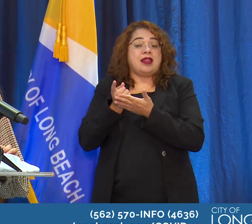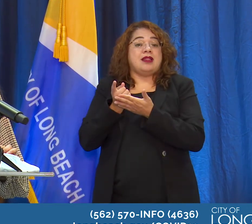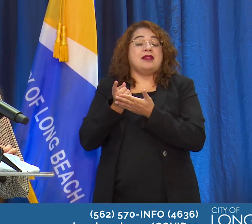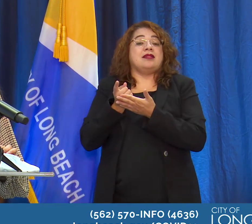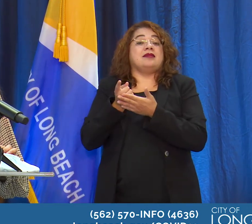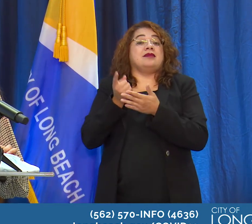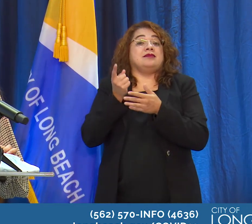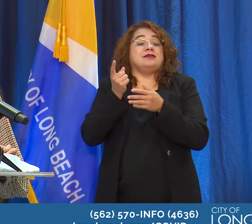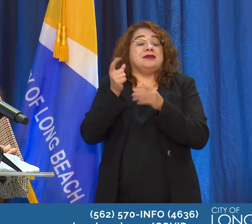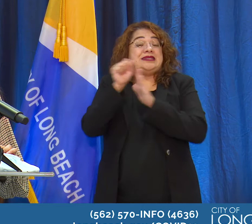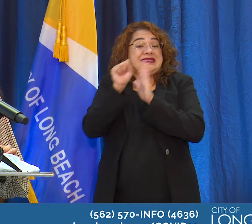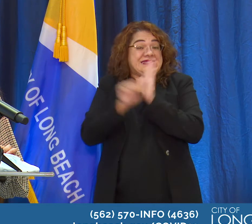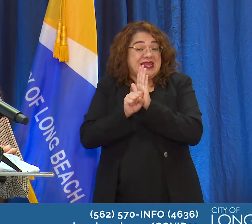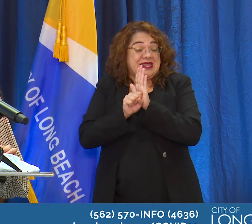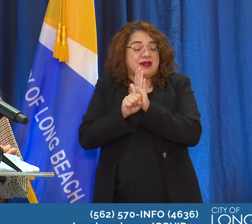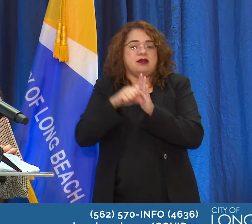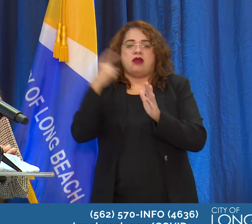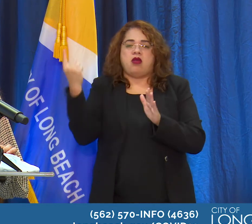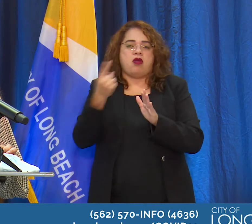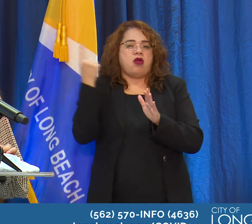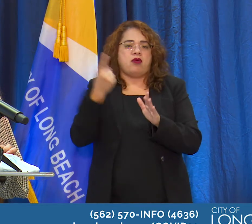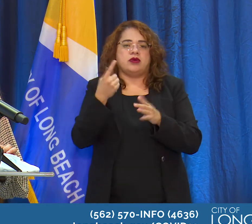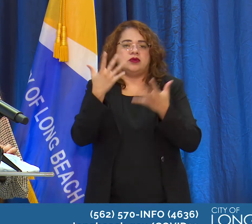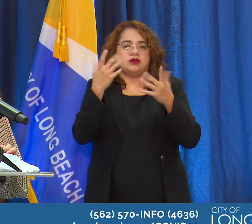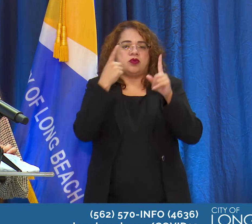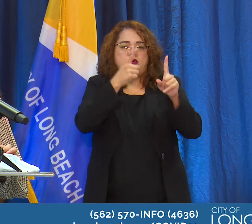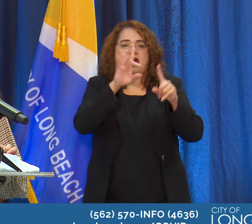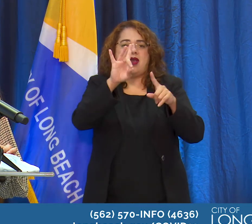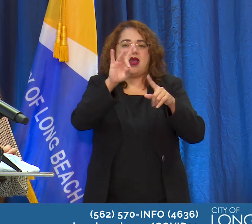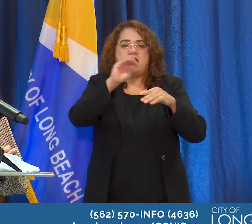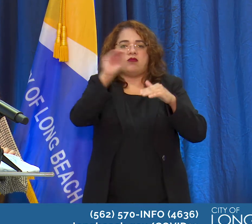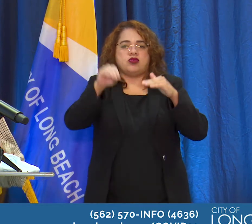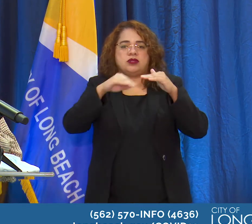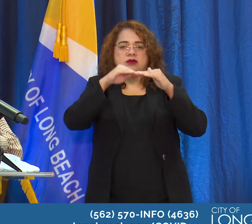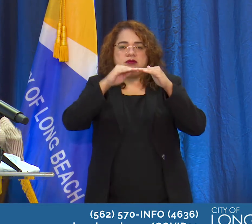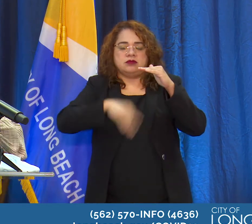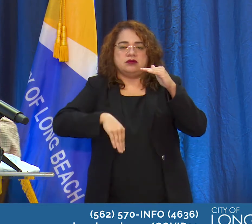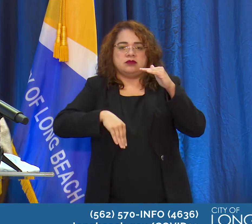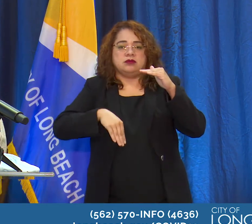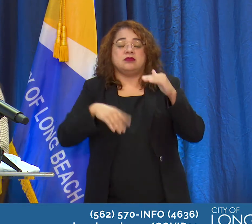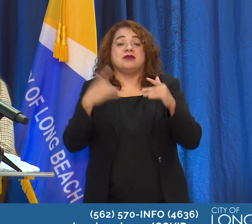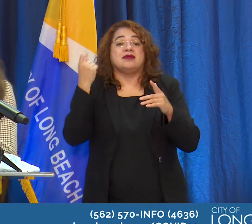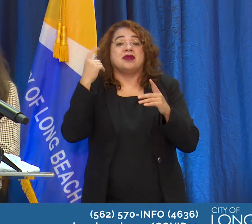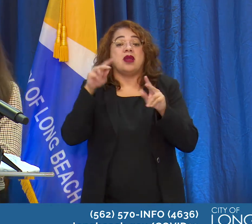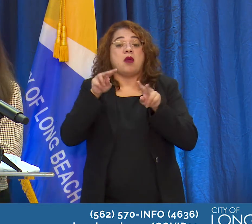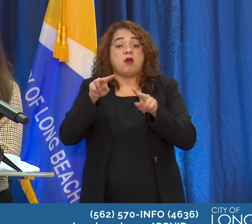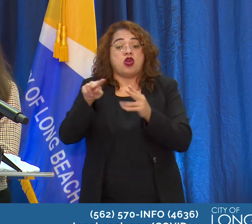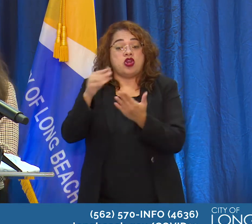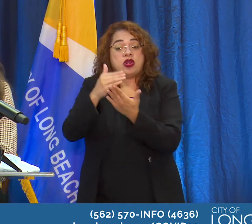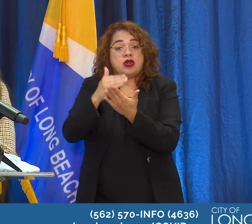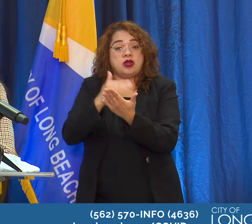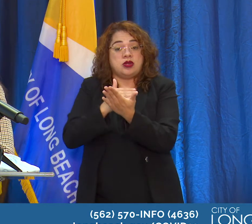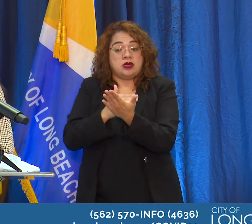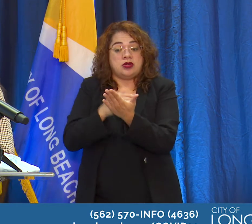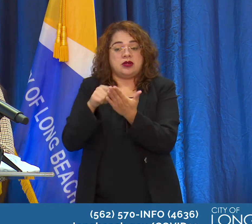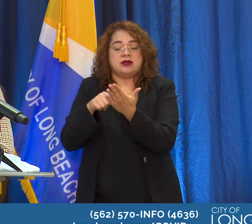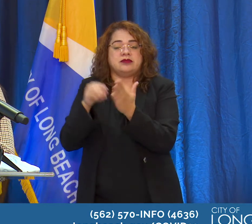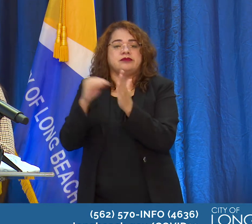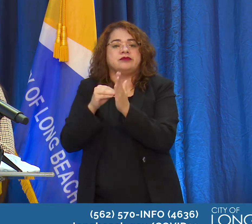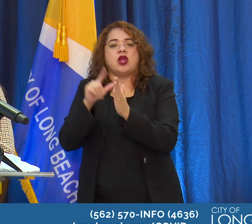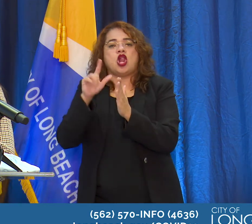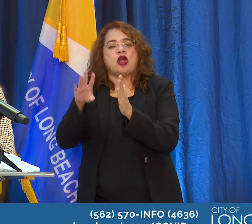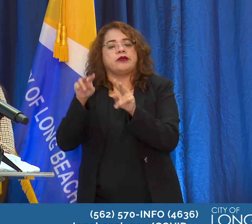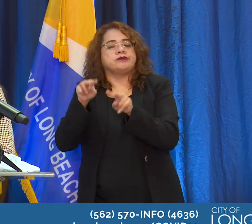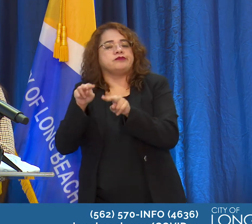que estemos menos del 8% para poder llegar o quitarse de la lista de monitoreo.